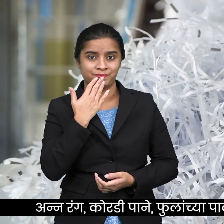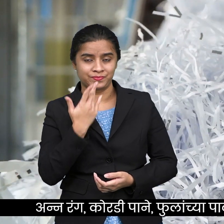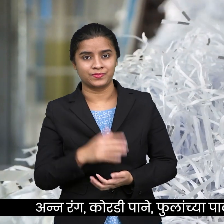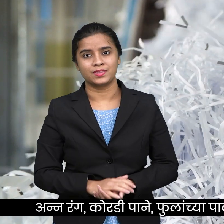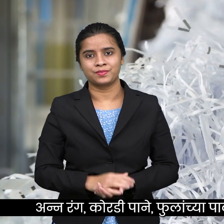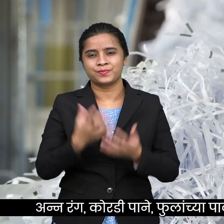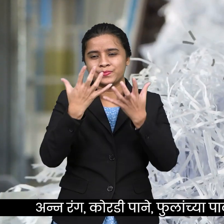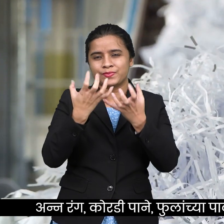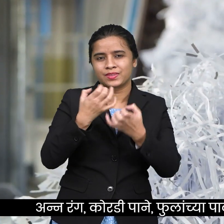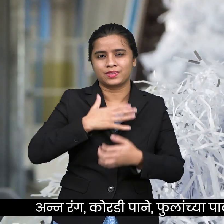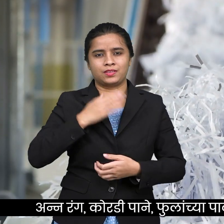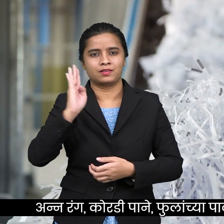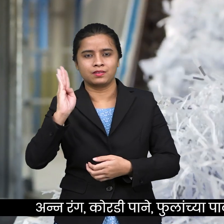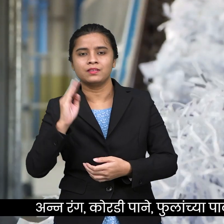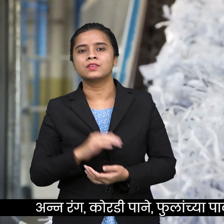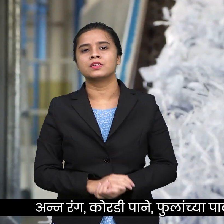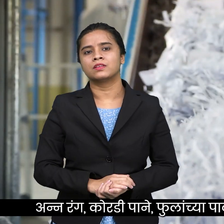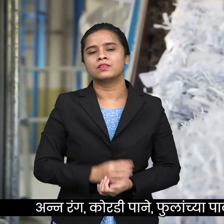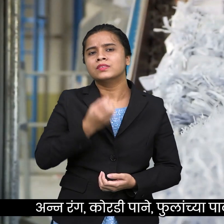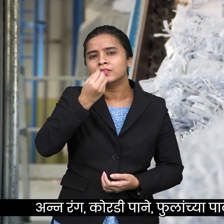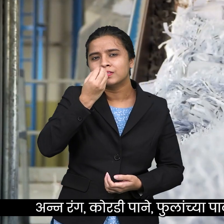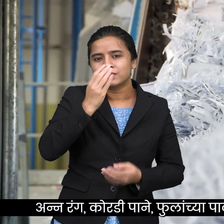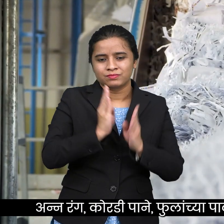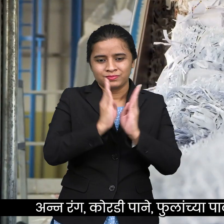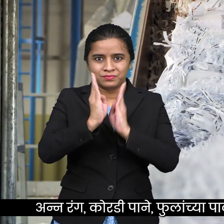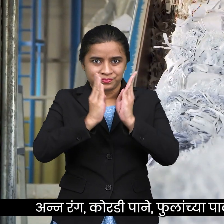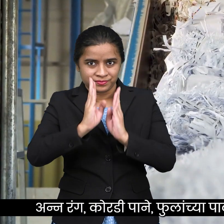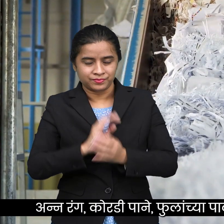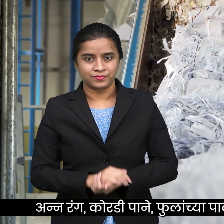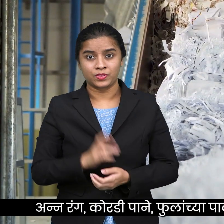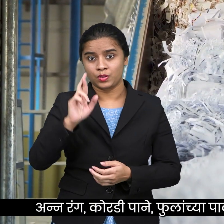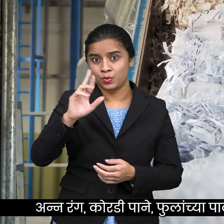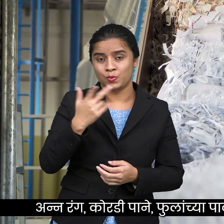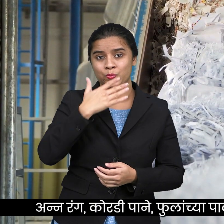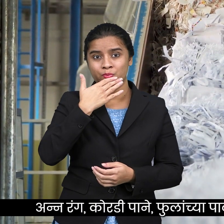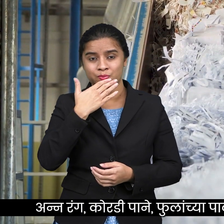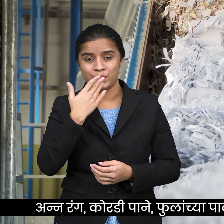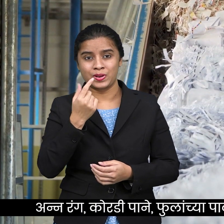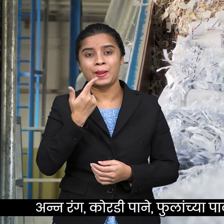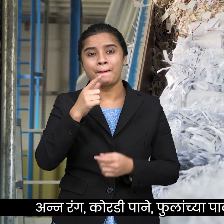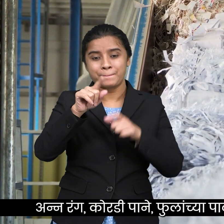अन्न रंग, कोरडी पाने, फुलांच्या पाकळ्या किंवा रंगीत कागदाचे तुकडे लगद्यामध्ये